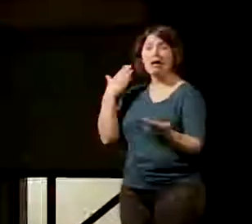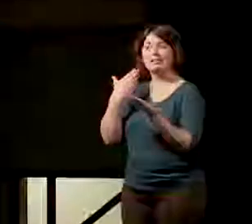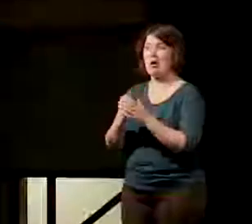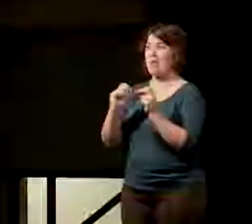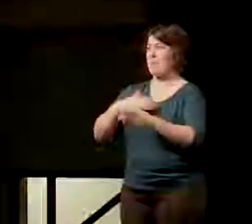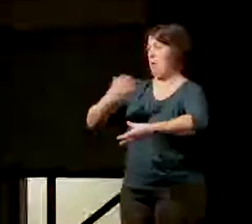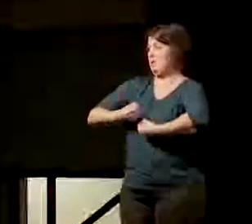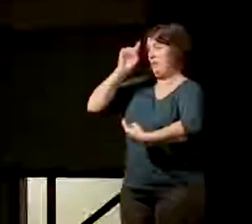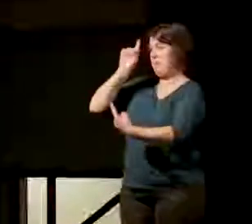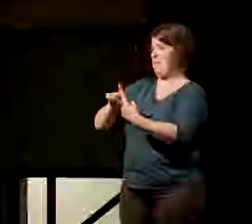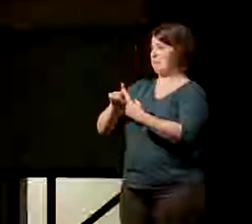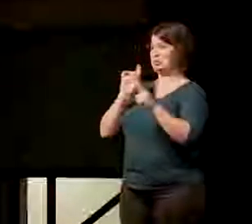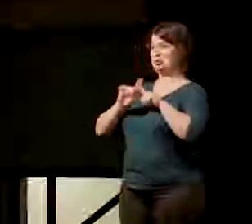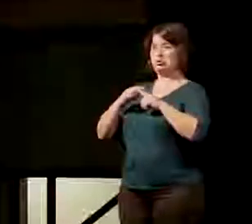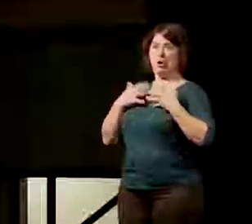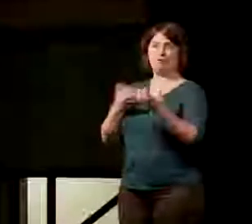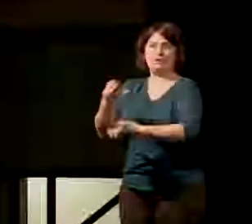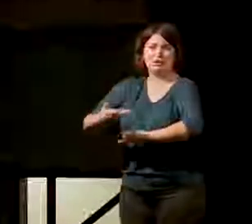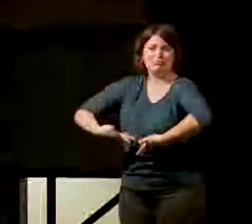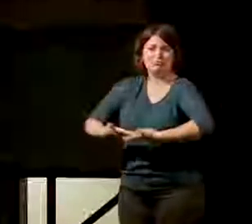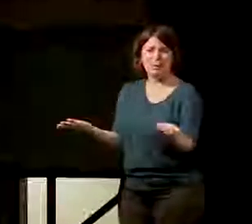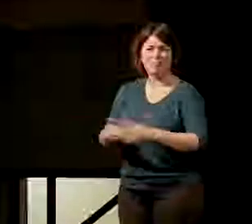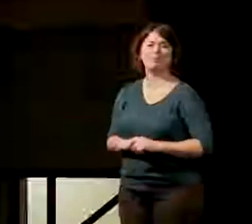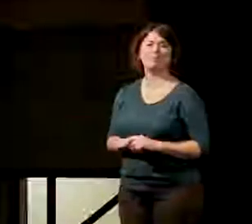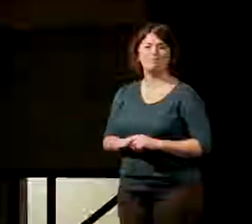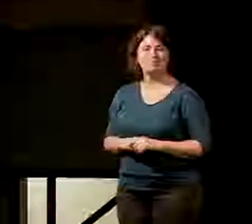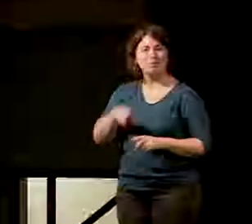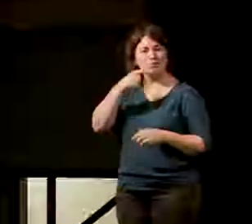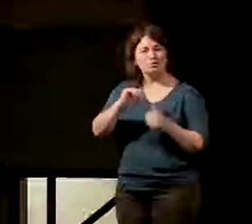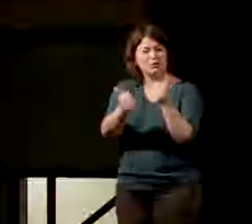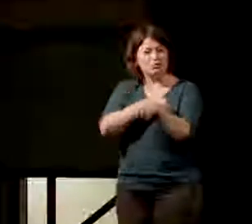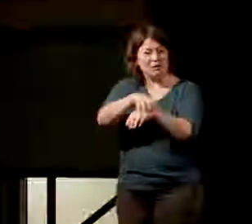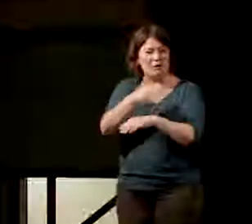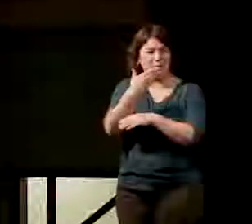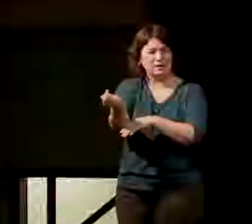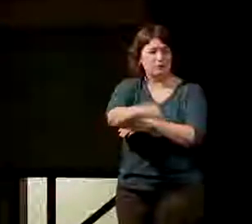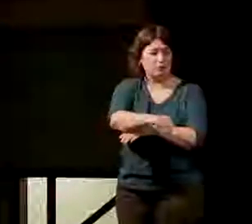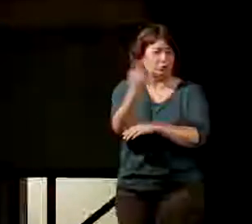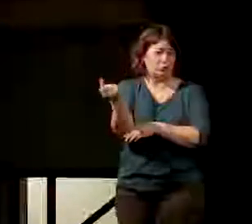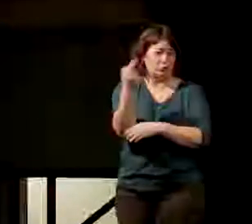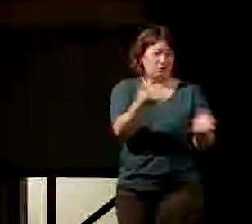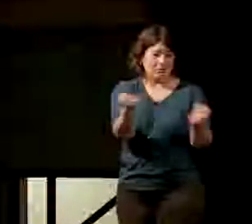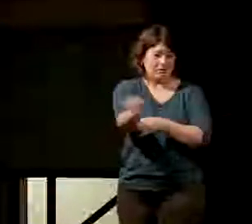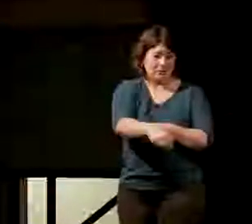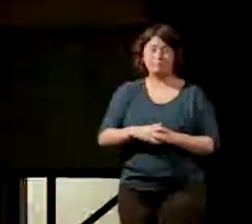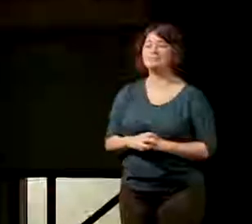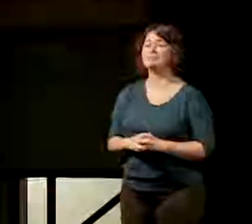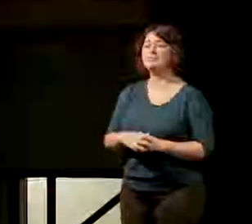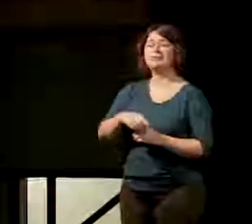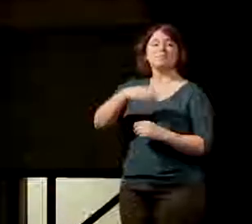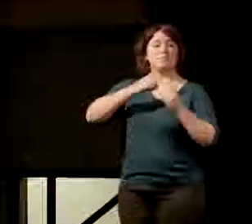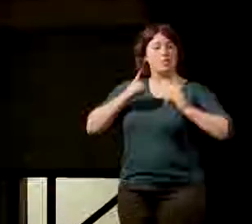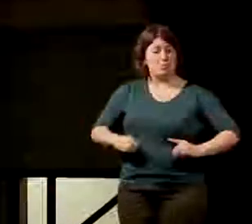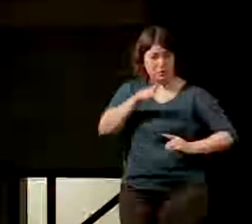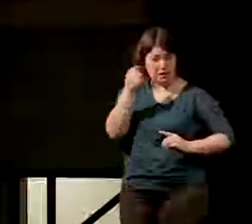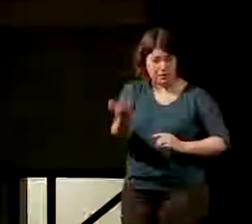vais vous dire ce que j'ai envie de vous dire. Monsieur le sous-préfet, tout d'abord, merci de votre fidélité à Gouesnou. Monsieur le député,